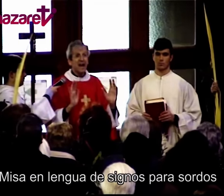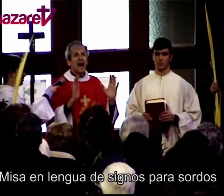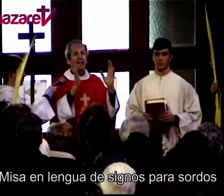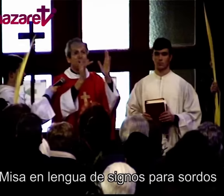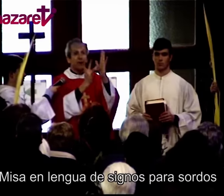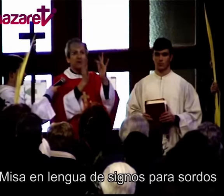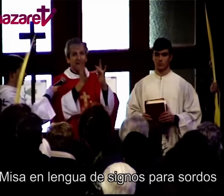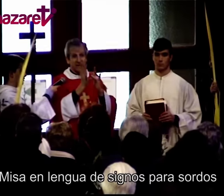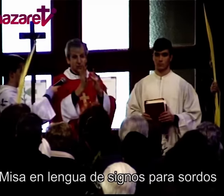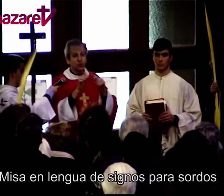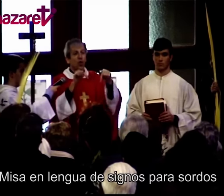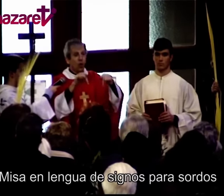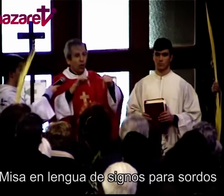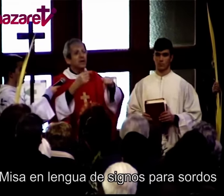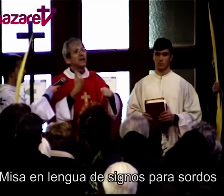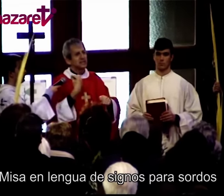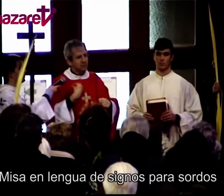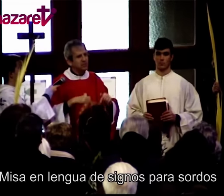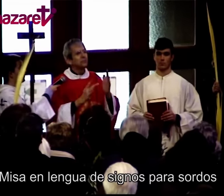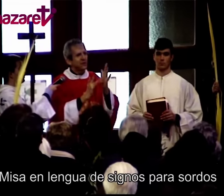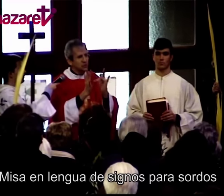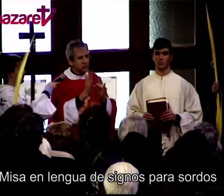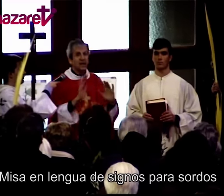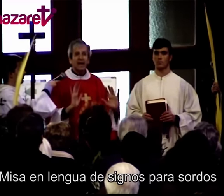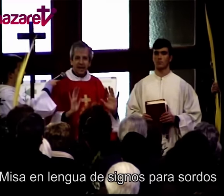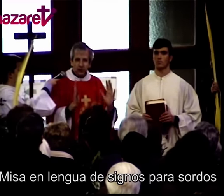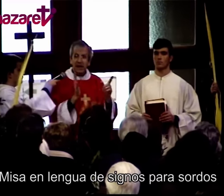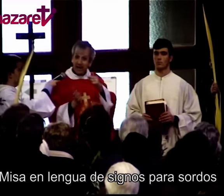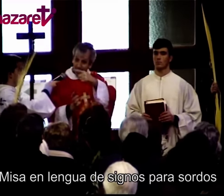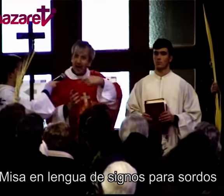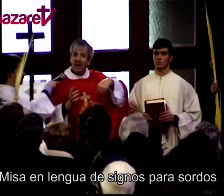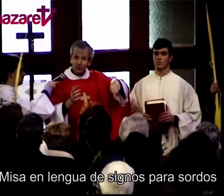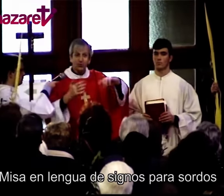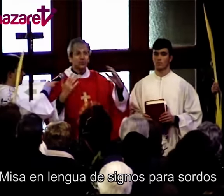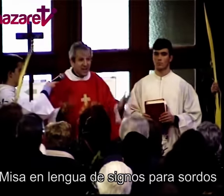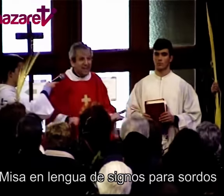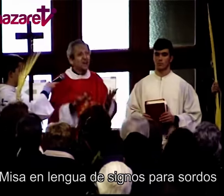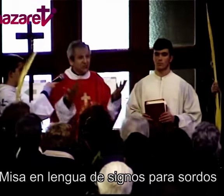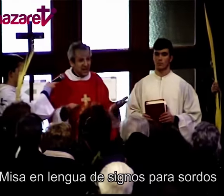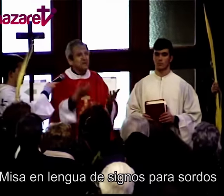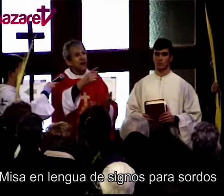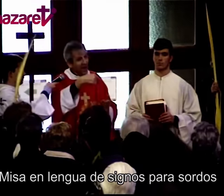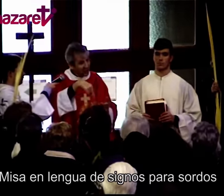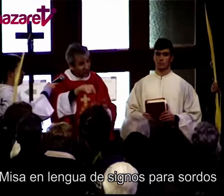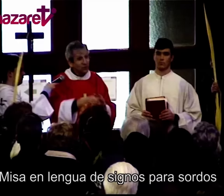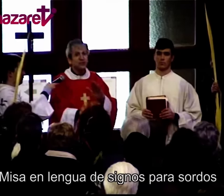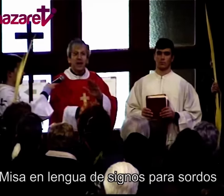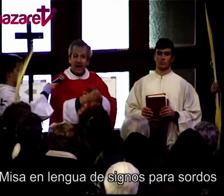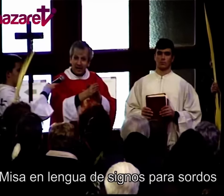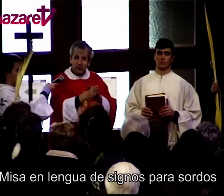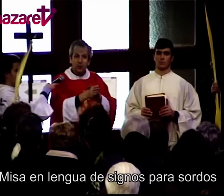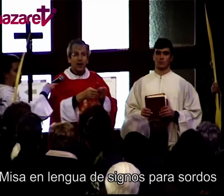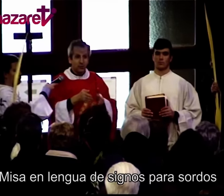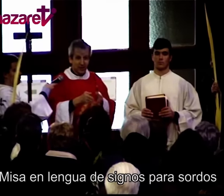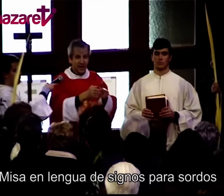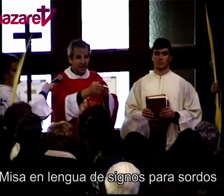personas aclamaron a Jesús. Hoy es el mismo Jesús que nos aclama a nosotros, que nos anima a nosotros a